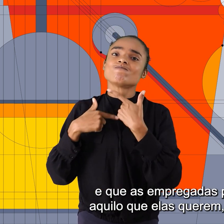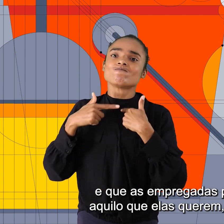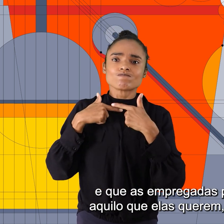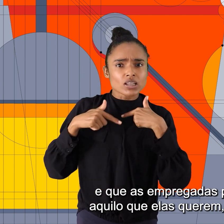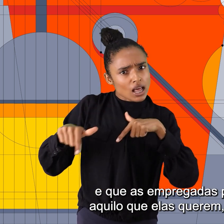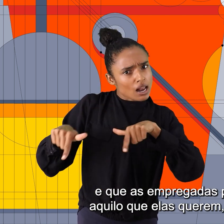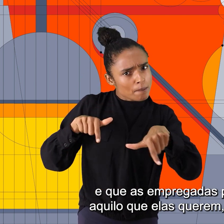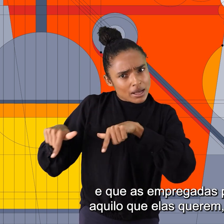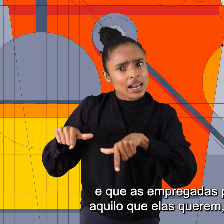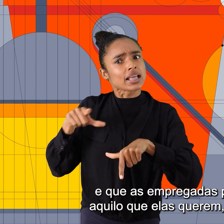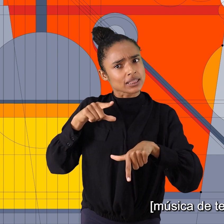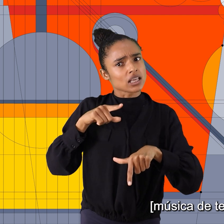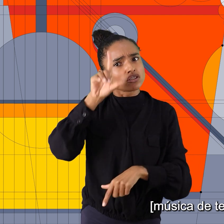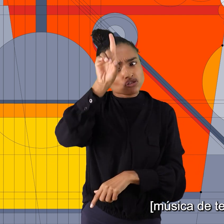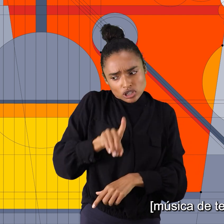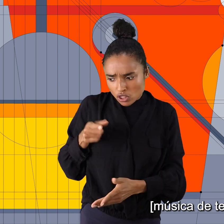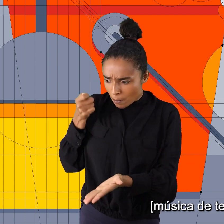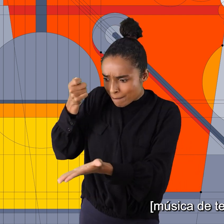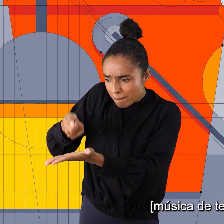elas quisessem, né?